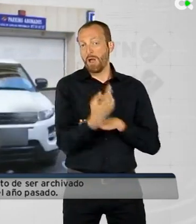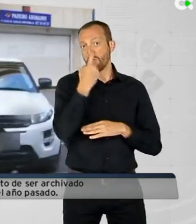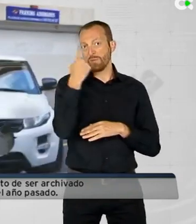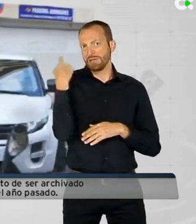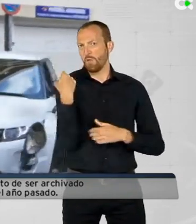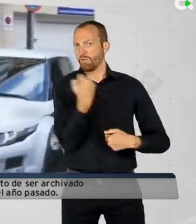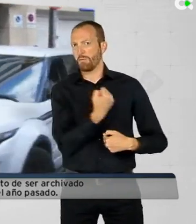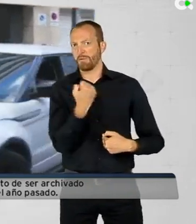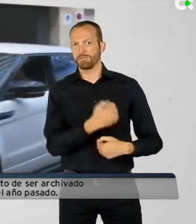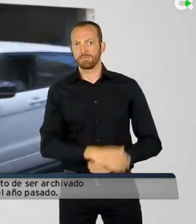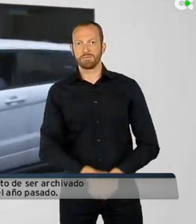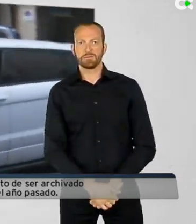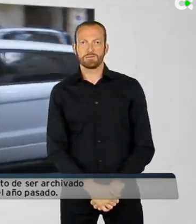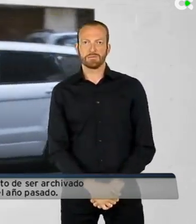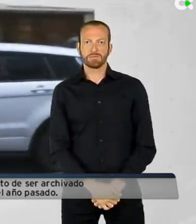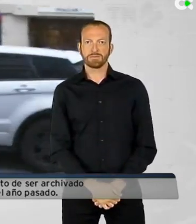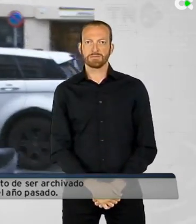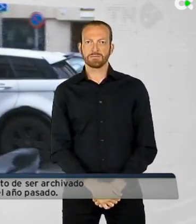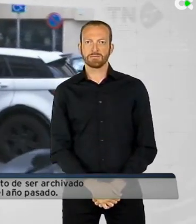del año pasado.